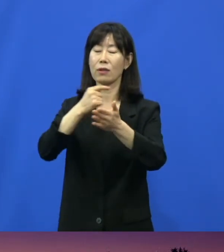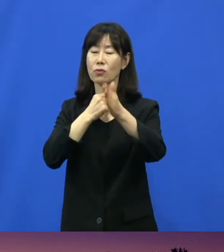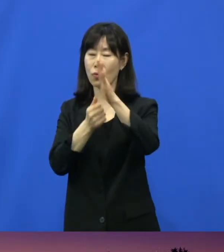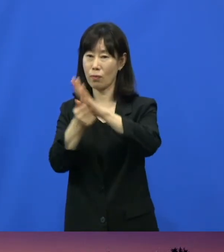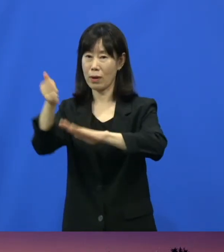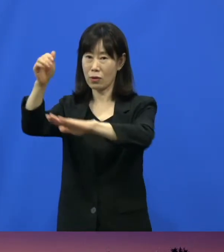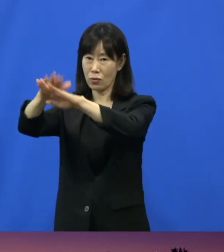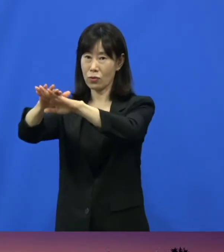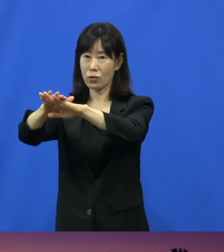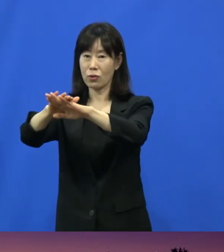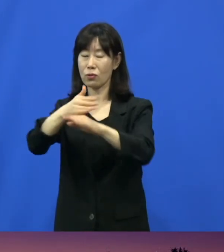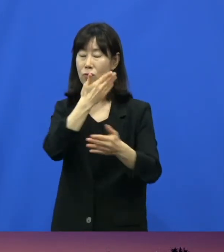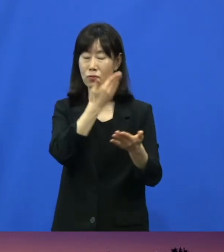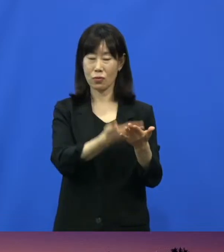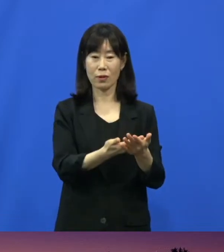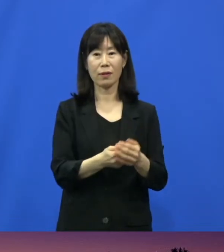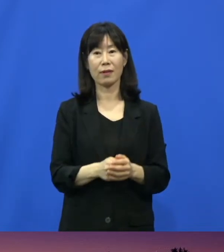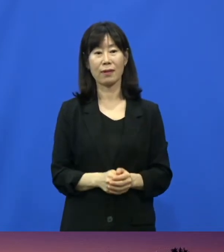여러분, 시간이 흐르면서